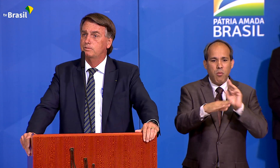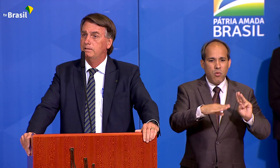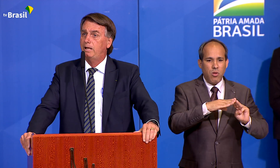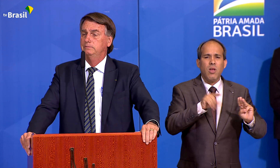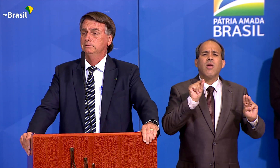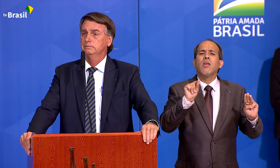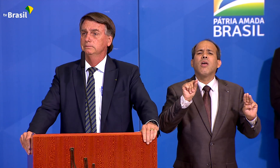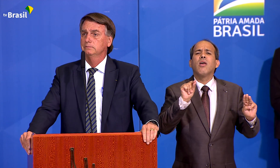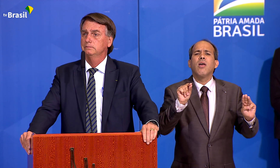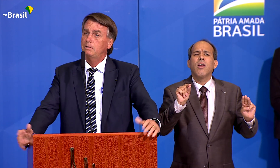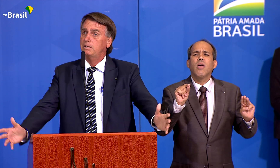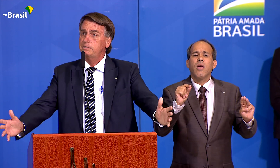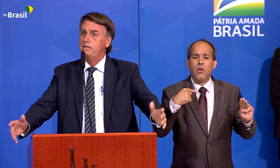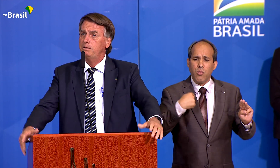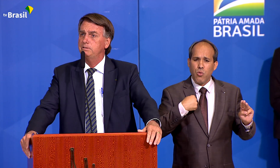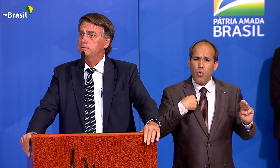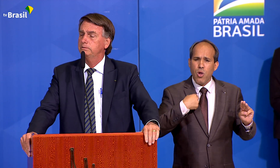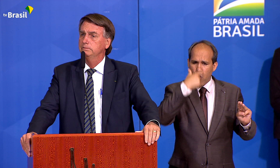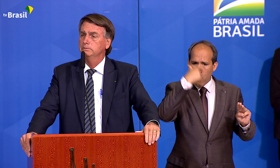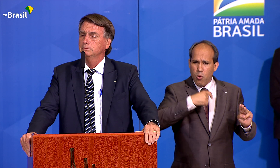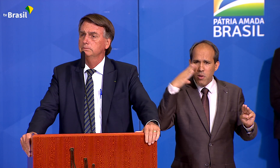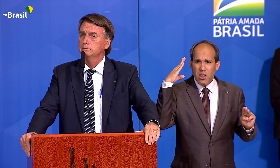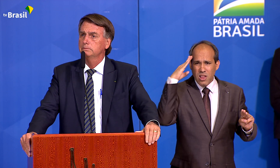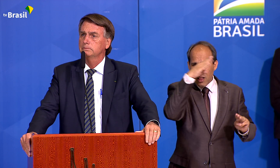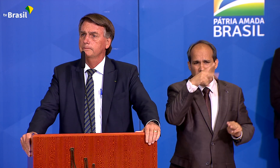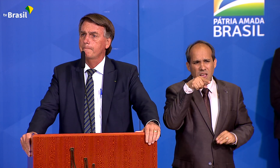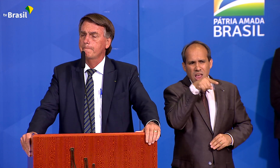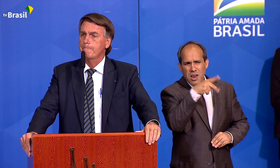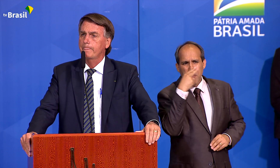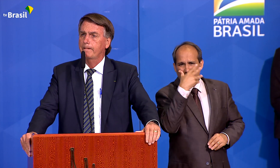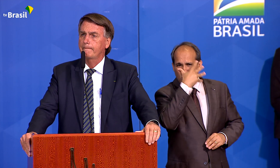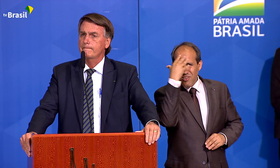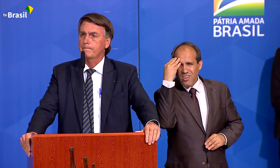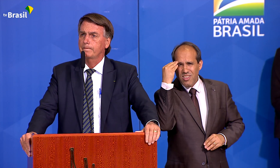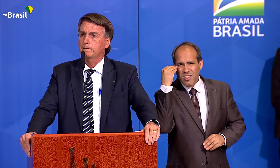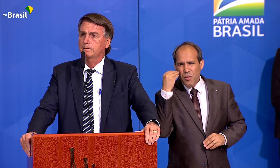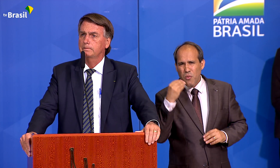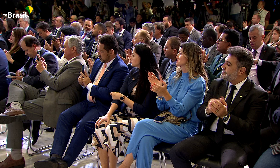Jair Messias bolsonaro acho que esqueceu disso né